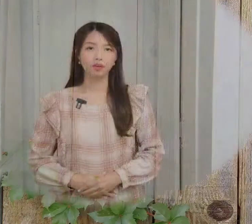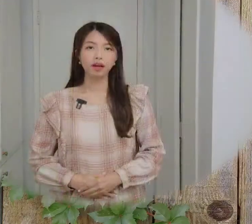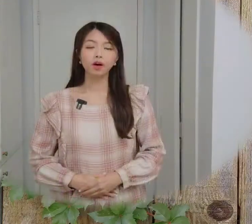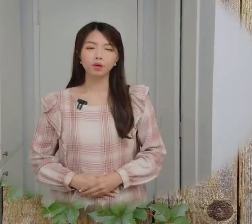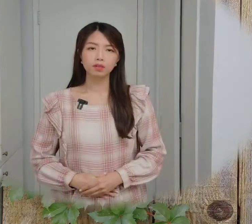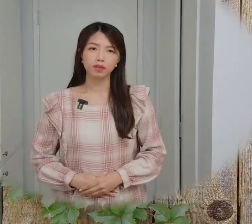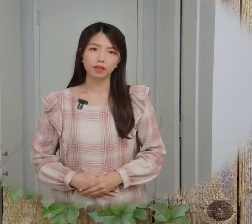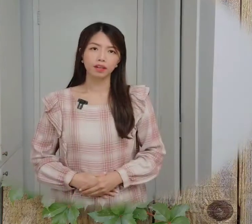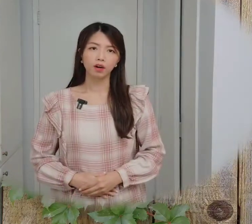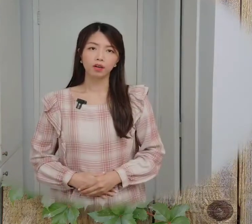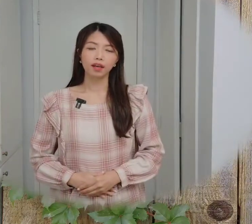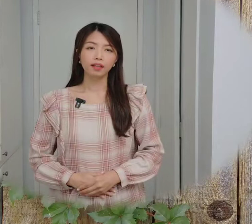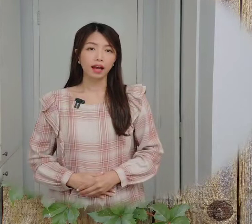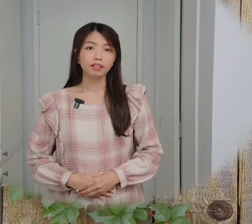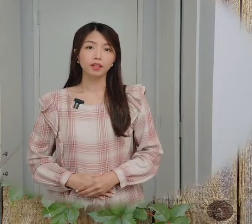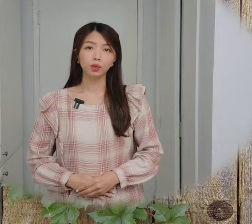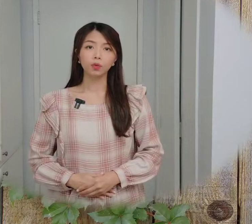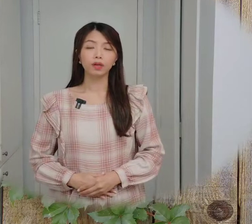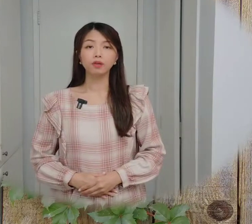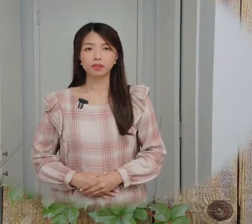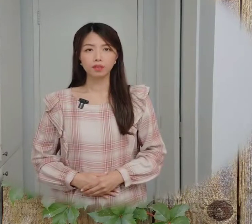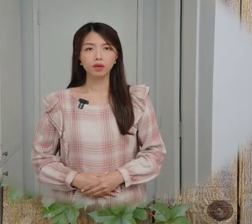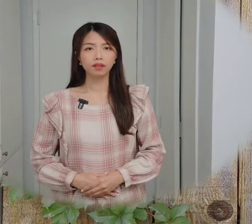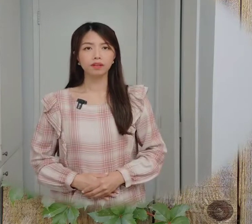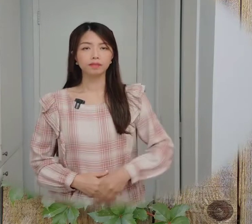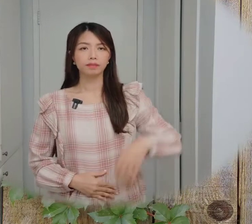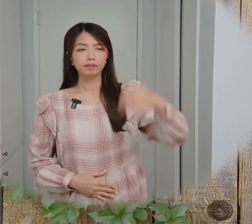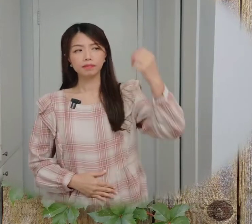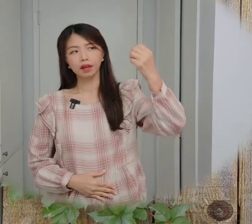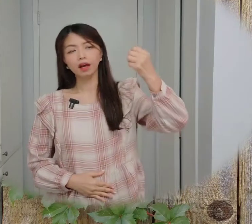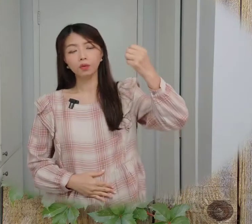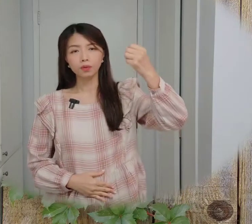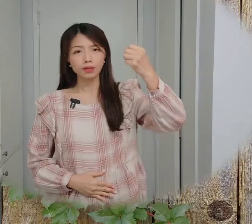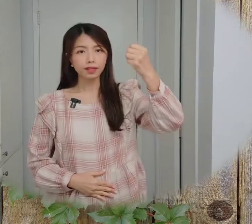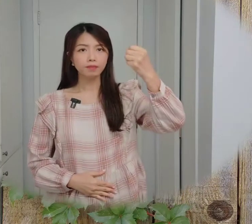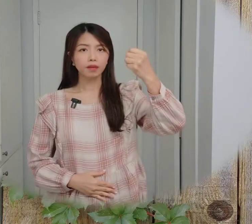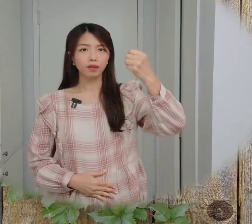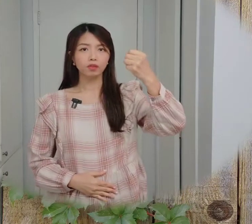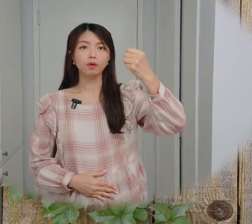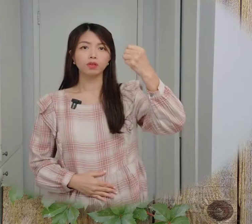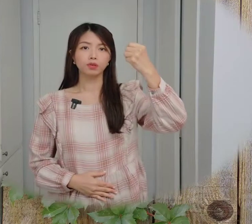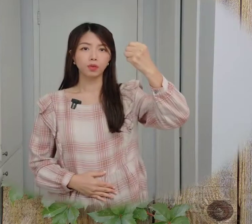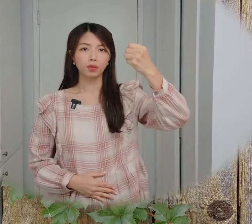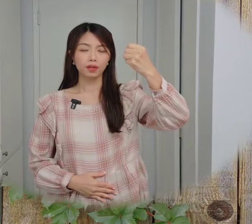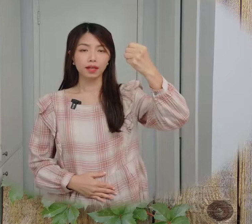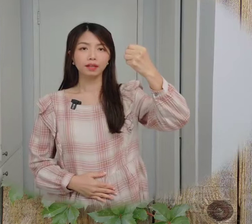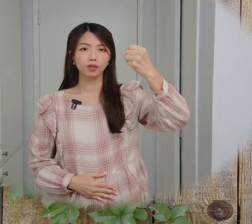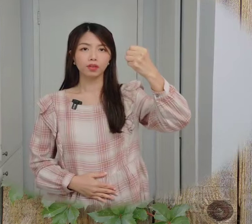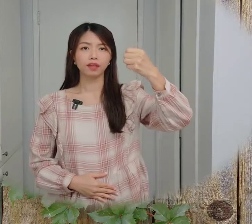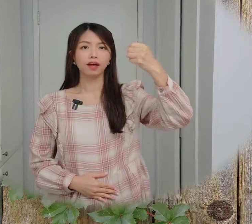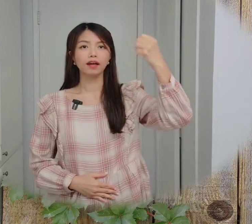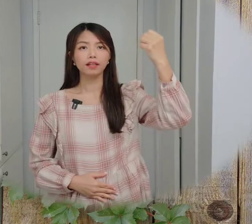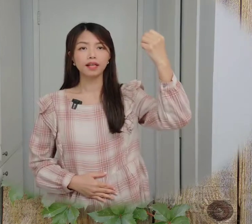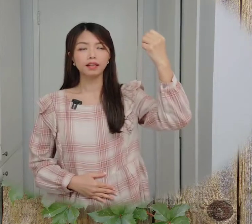다시 일어나 걸을 수 있는 것, 다시 또 이런 뜻의 수어는 오른손 살짝만 이렇게 주먹을 쥐고 이